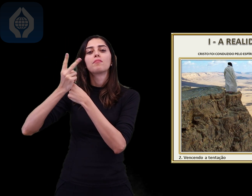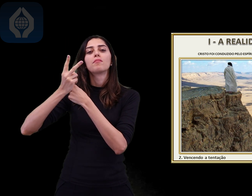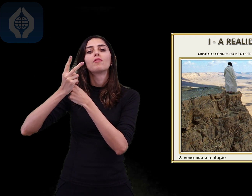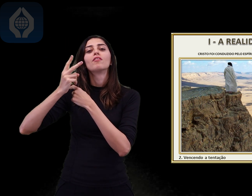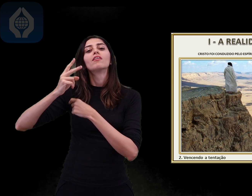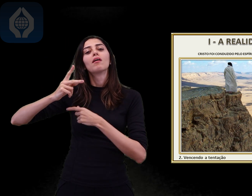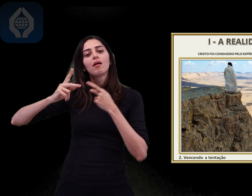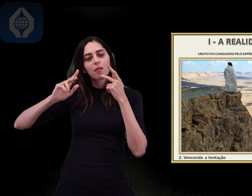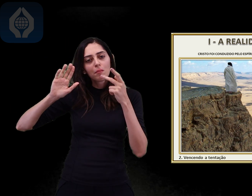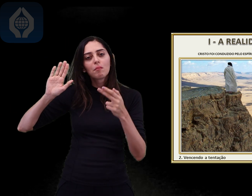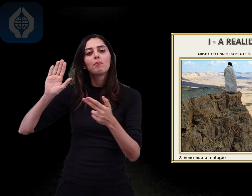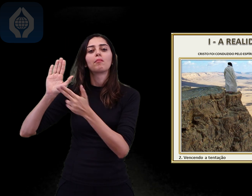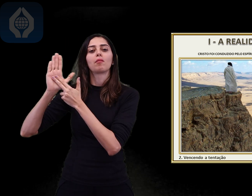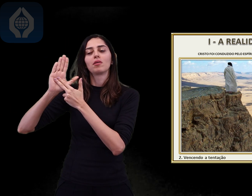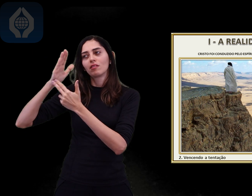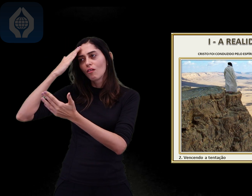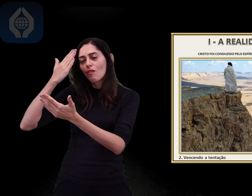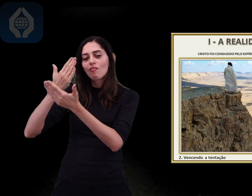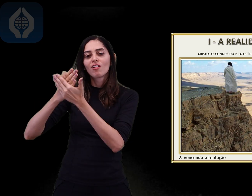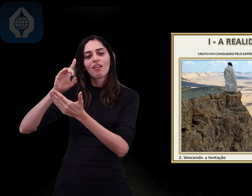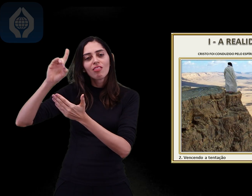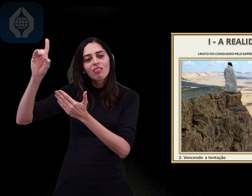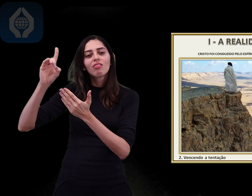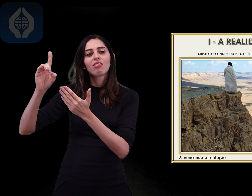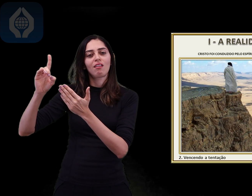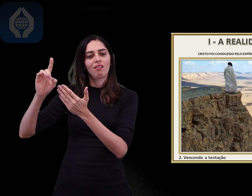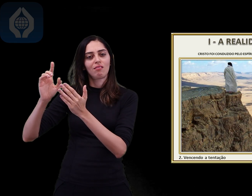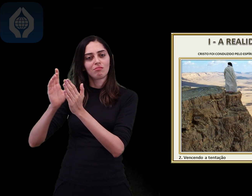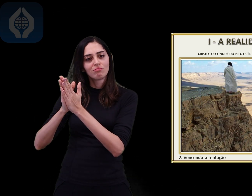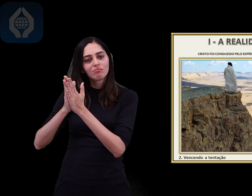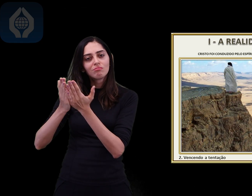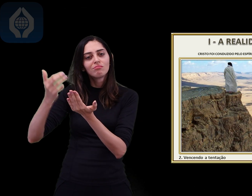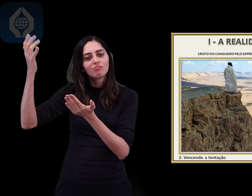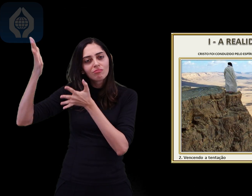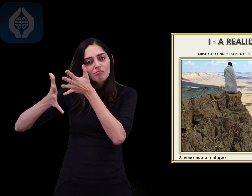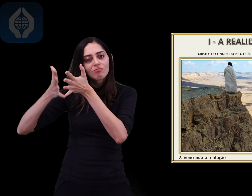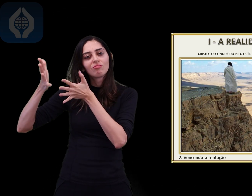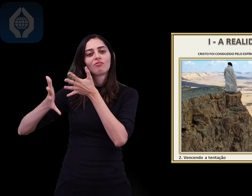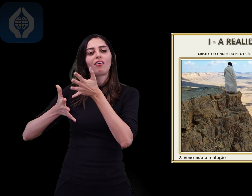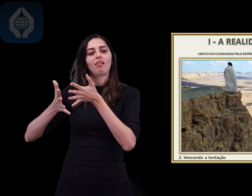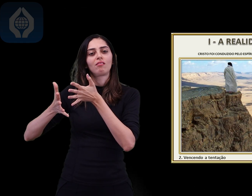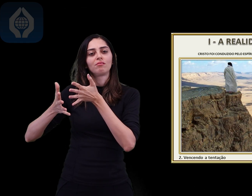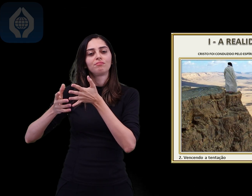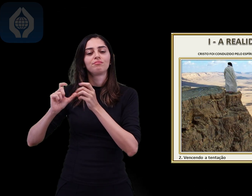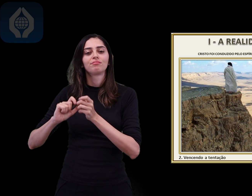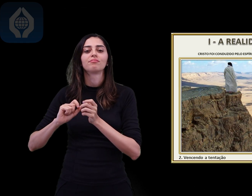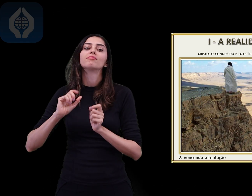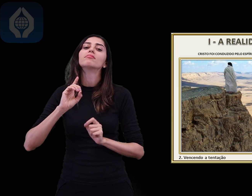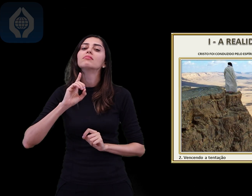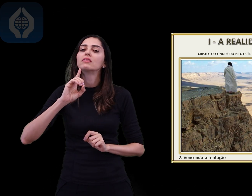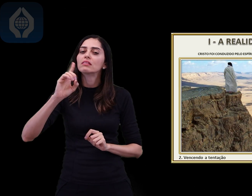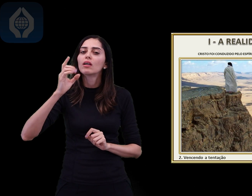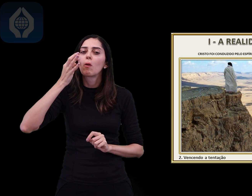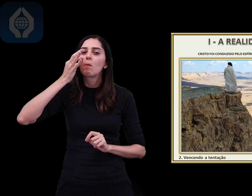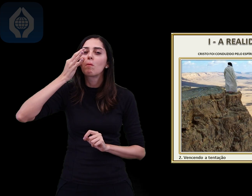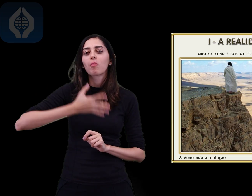Jesus simplesmente confiou na palavra de seu pai. Em todas as gerações, Deus tem provado